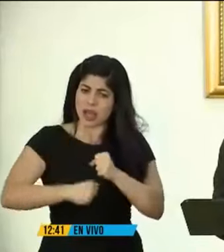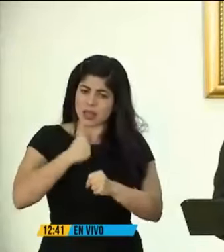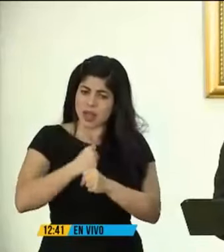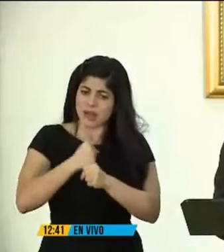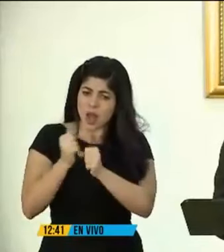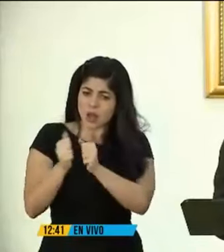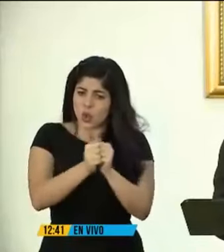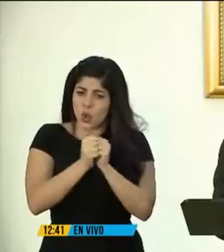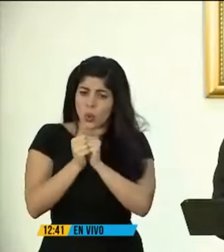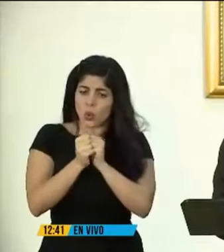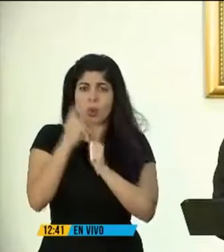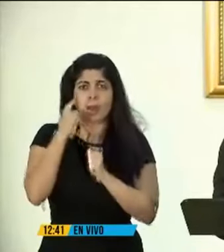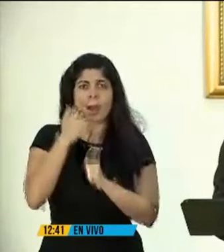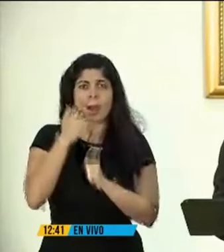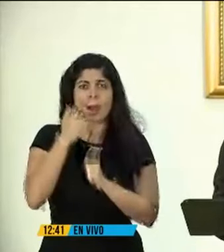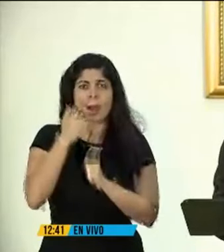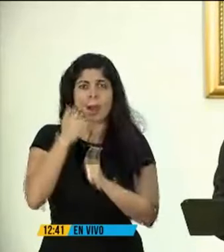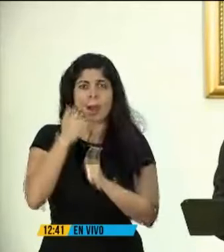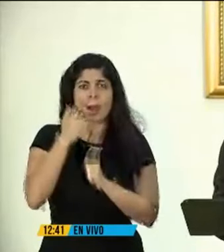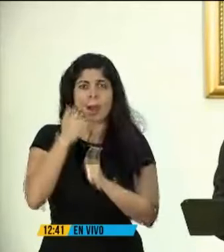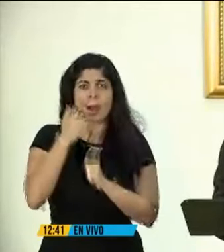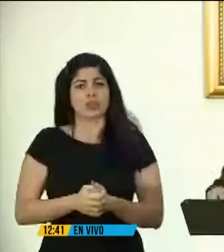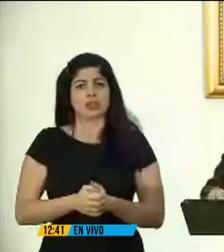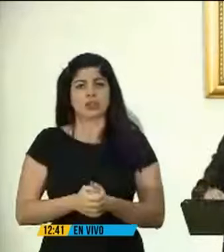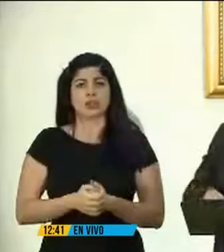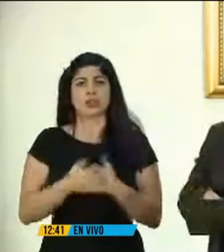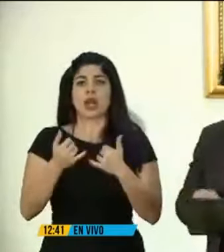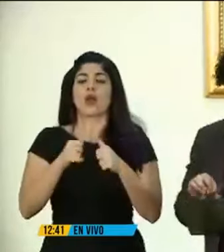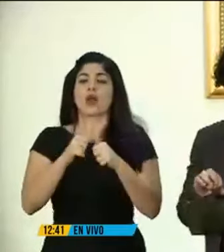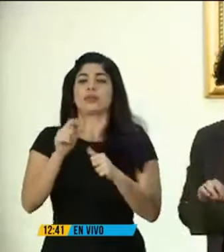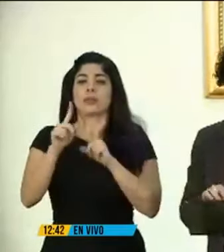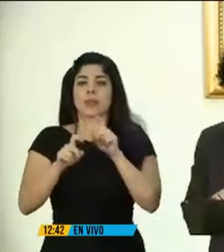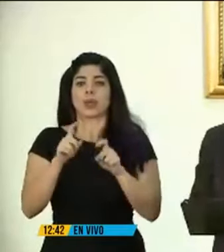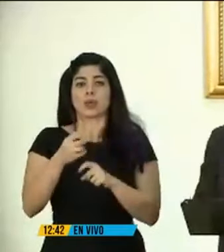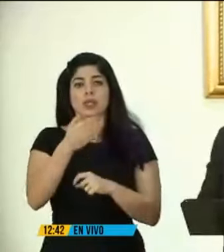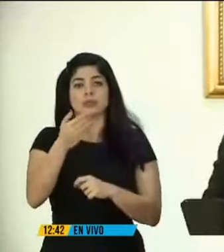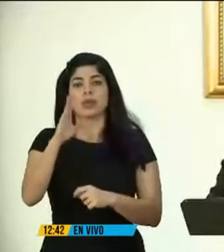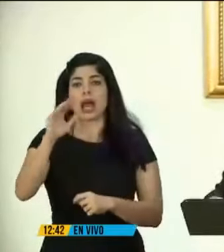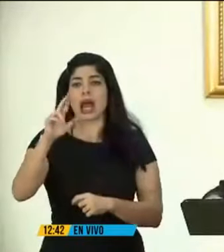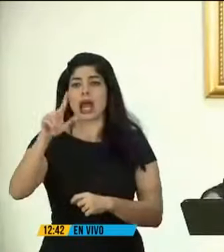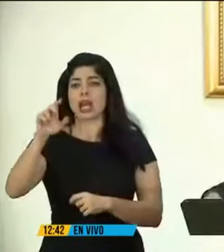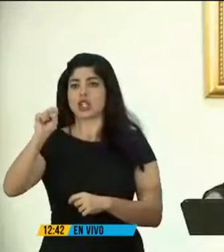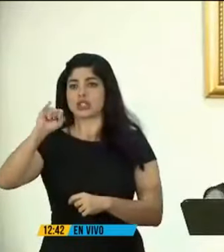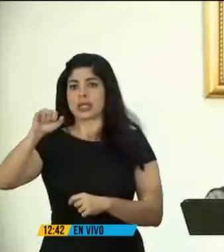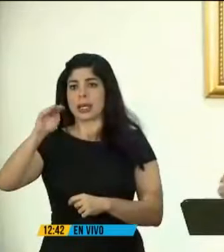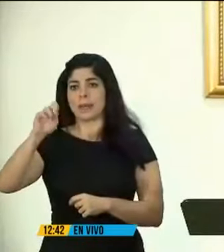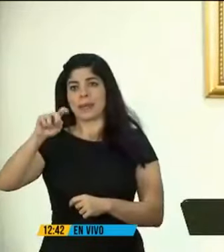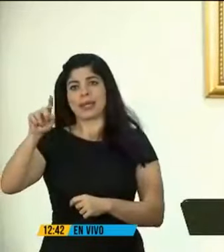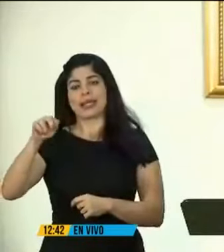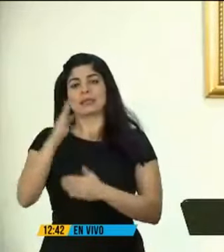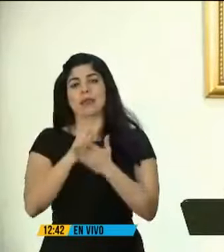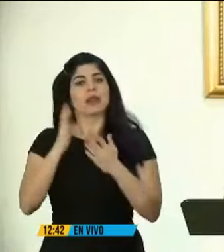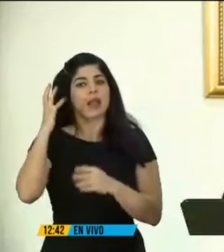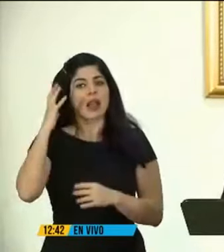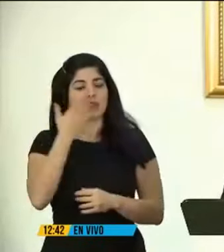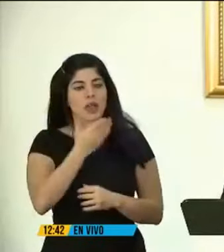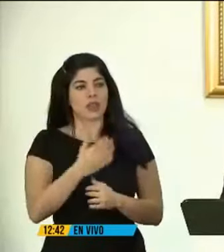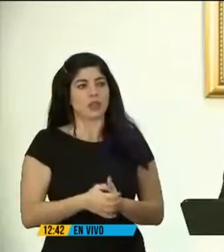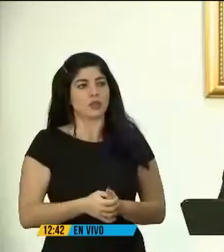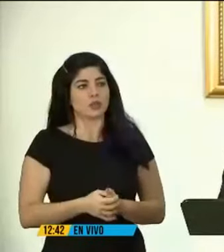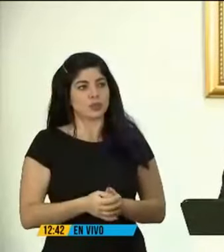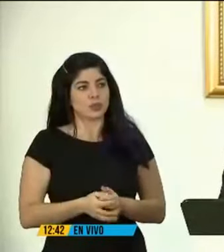todos juntos para que tengamos mejores condiciones. Continuamos con las consultas. Don Carlos Jiménez, por favor, por parte de las radios.